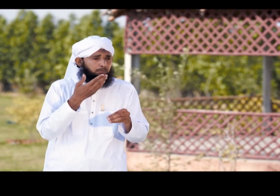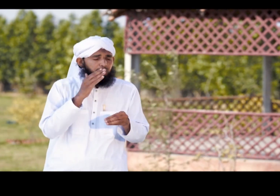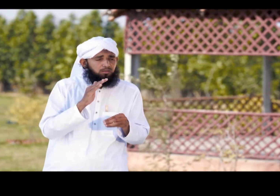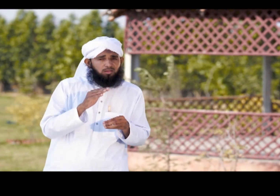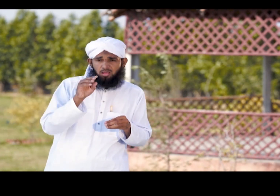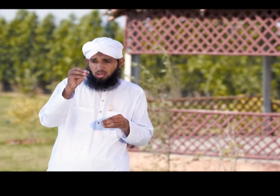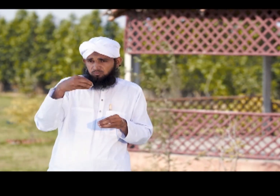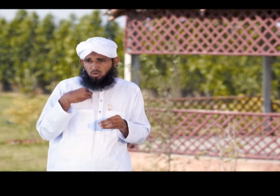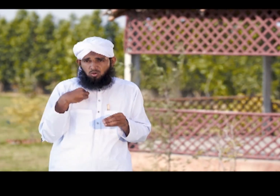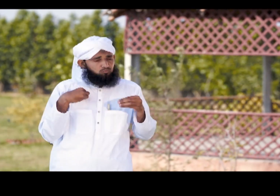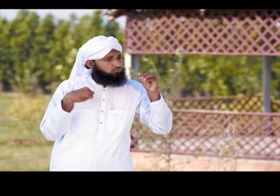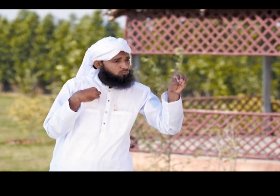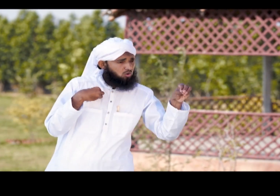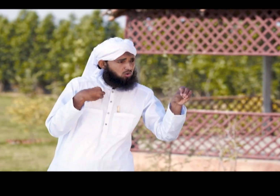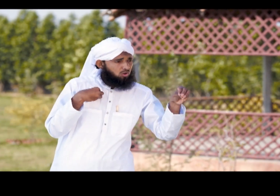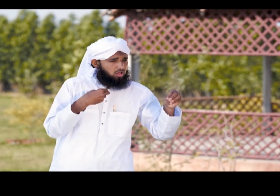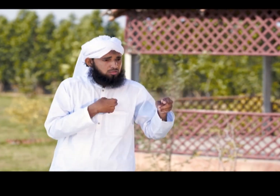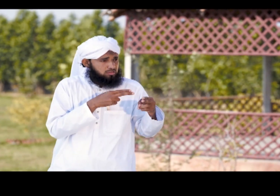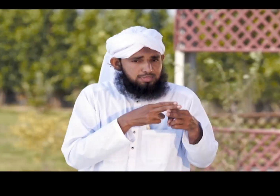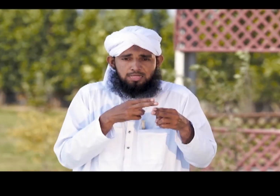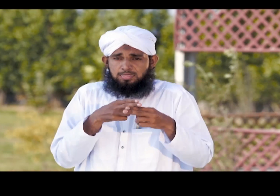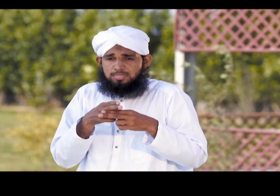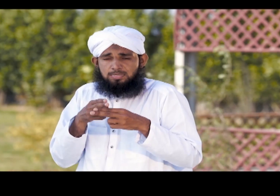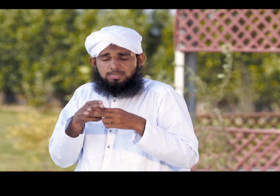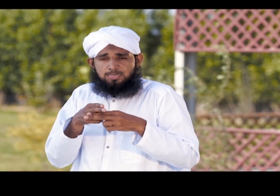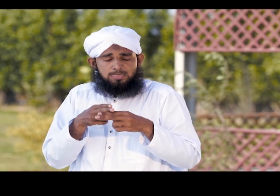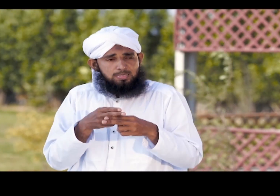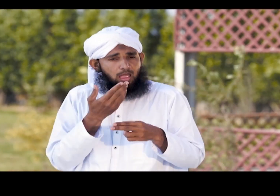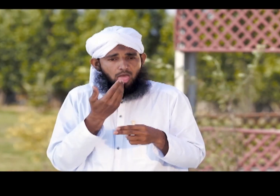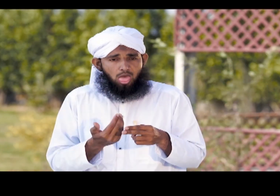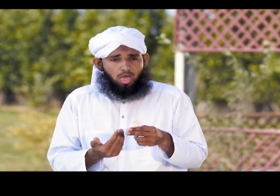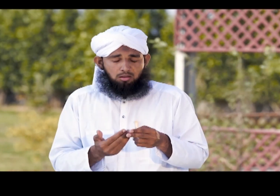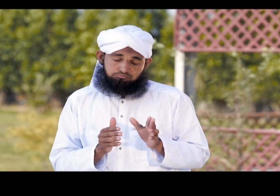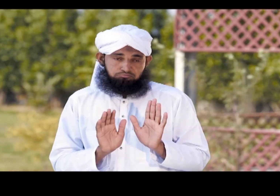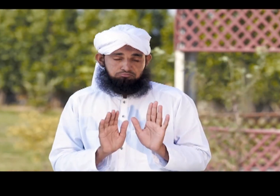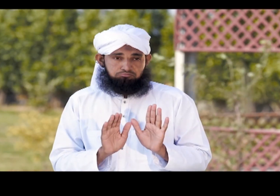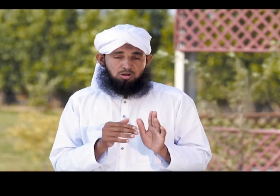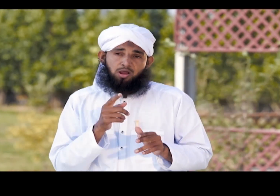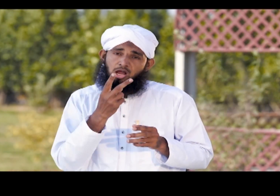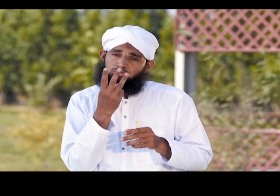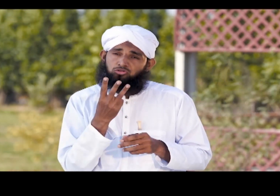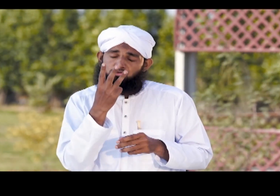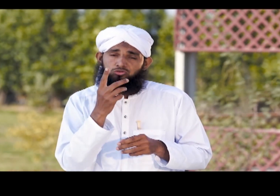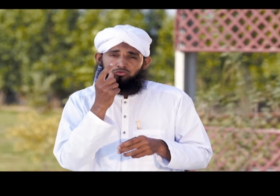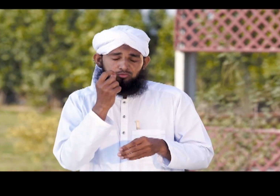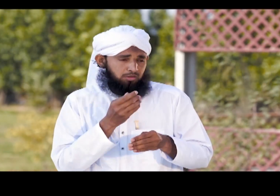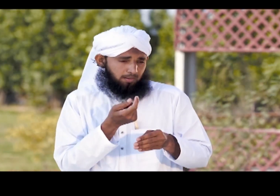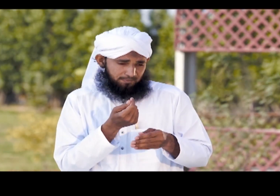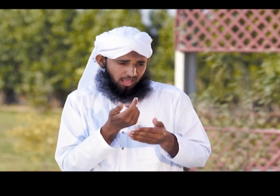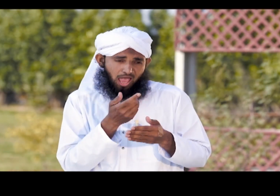اور اس نے وہی تھیلی مجھے بھیج دی۔ پھر تینوں حضرات نے اتفاق رائے سے اس رقم کے 3 حصے کر کے